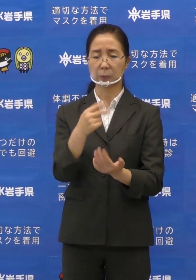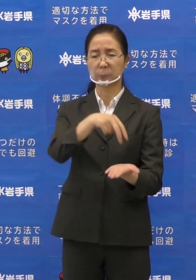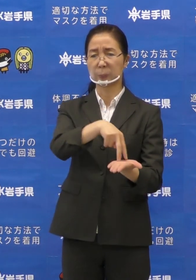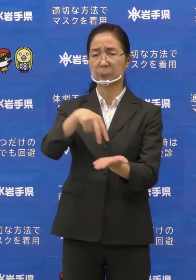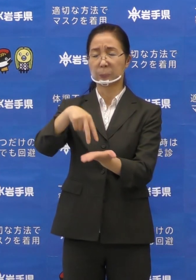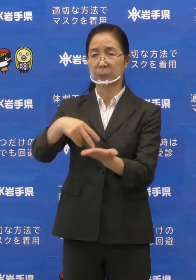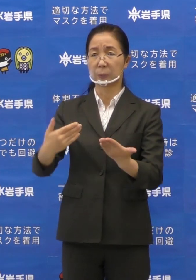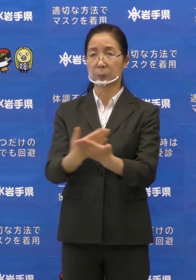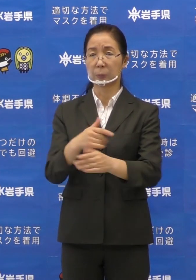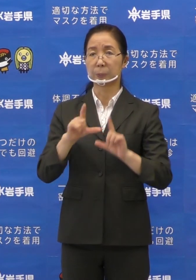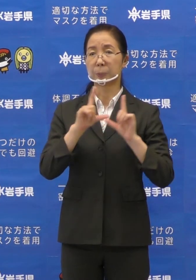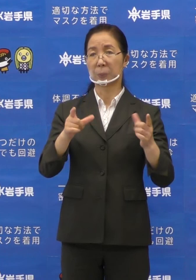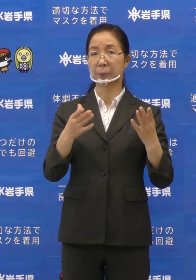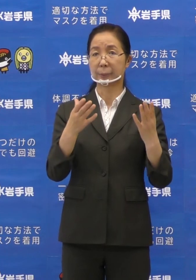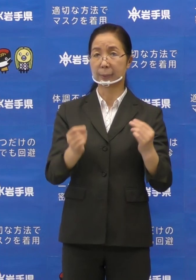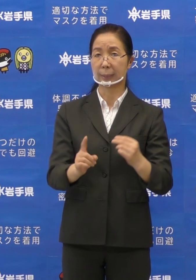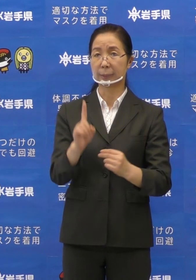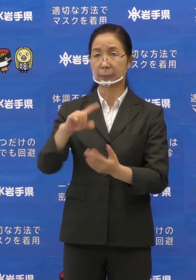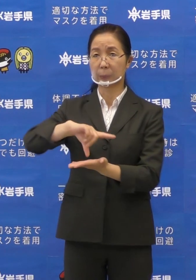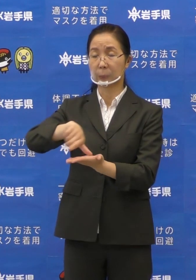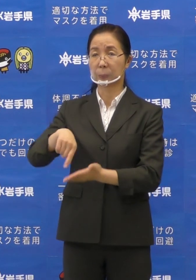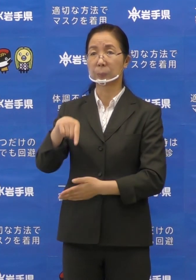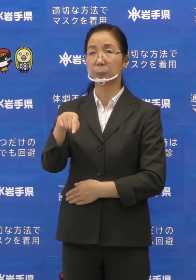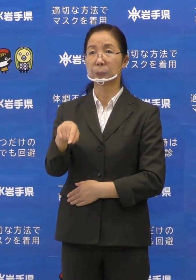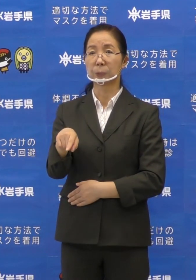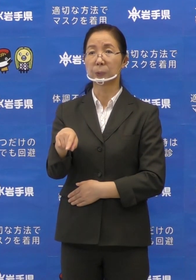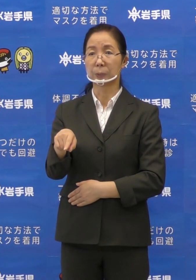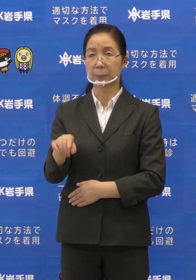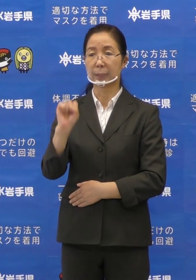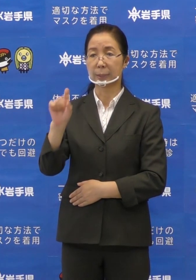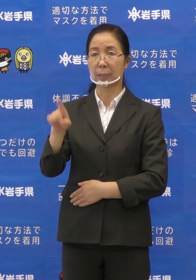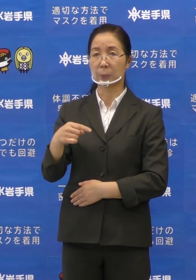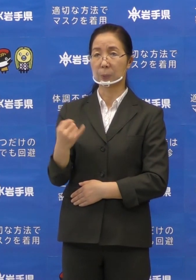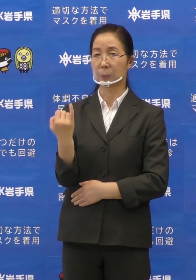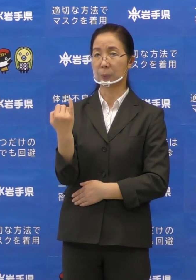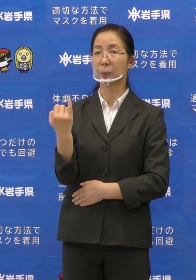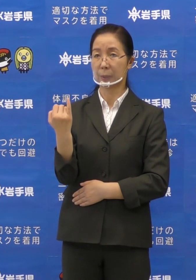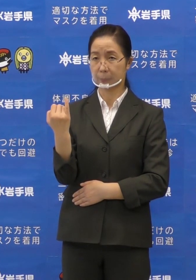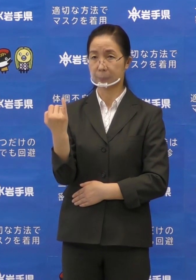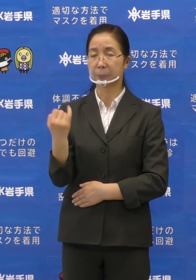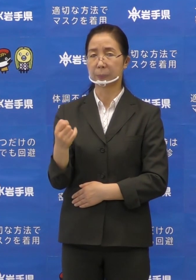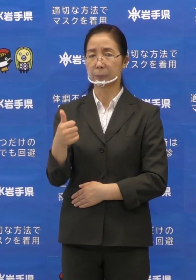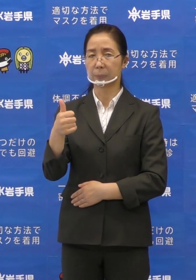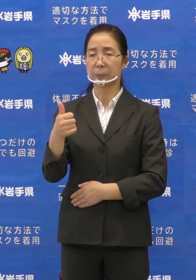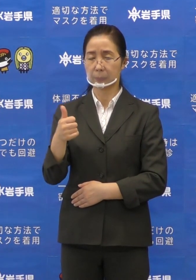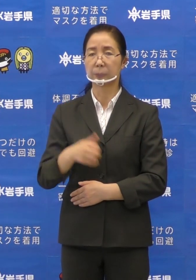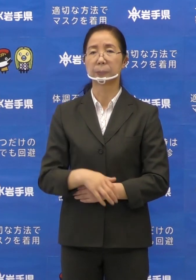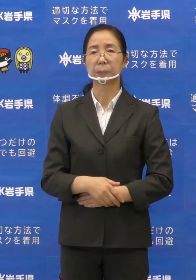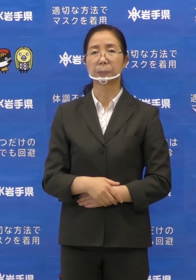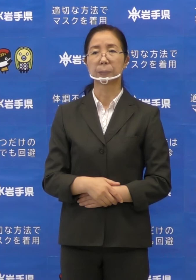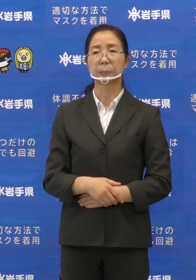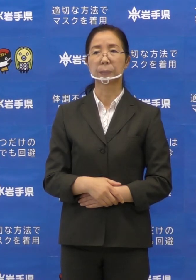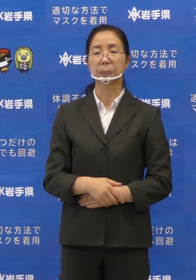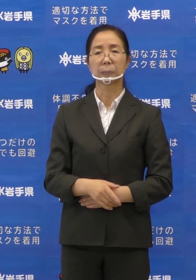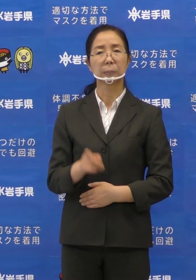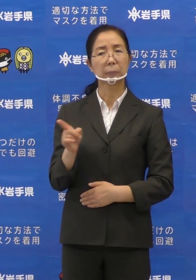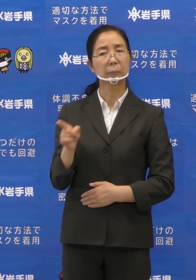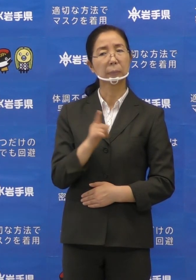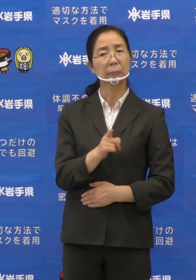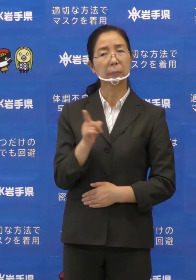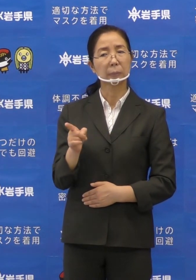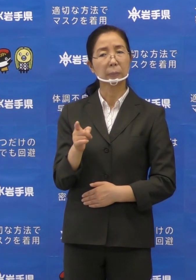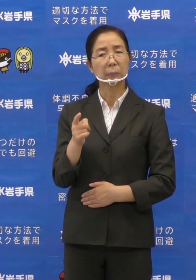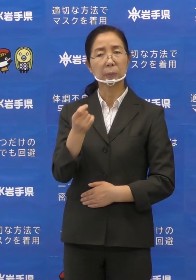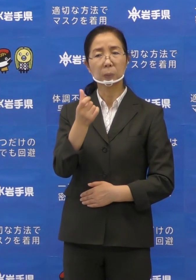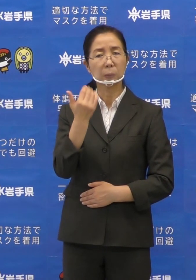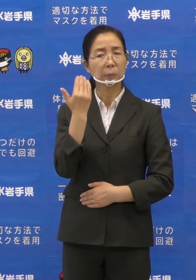。1区に佐野理恵さんという佐野理恵氏、その方についてちょ